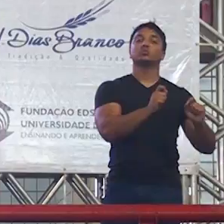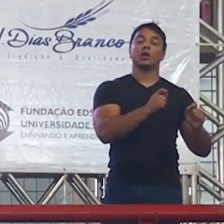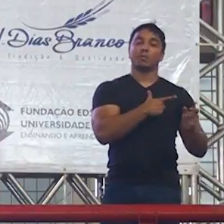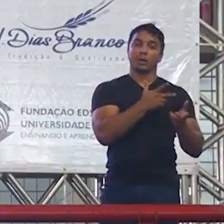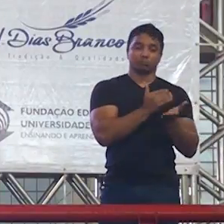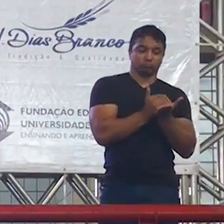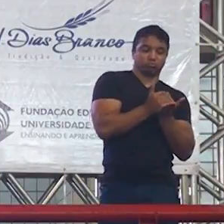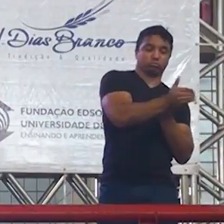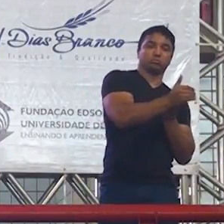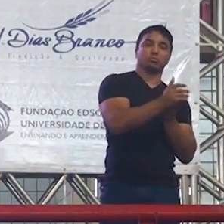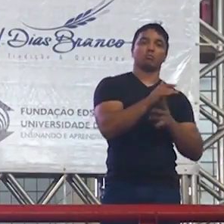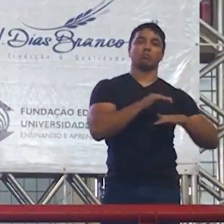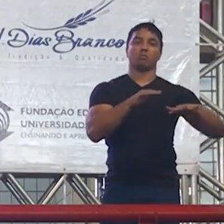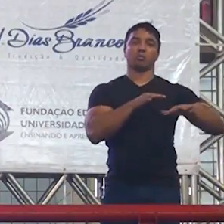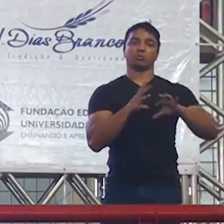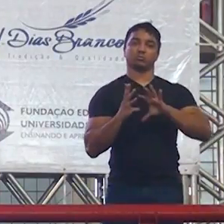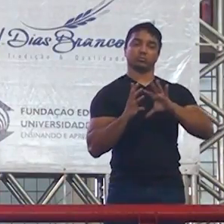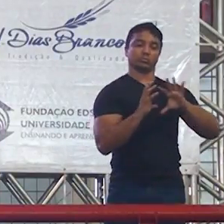como?